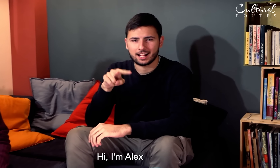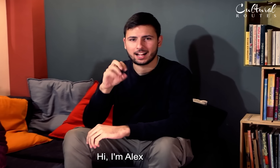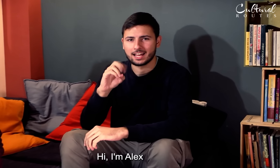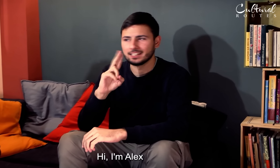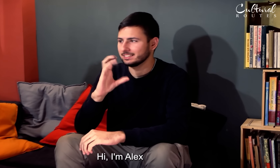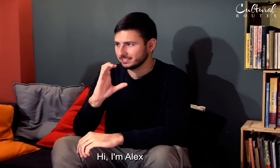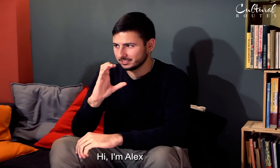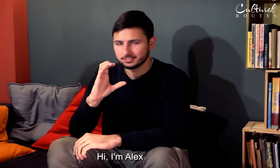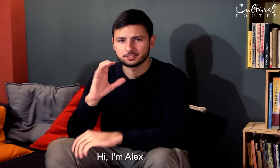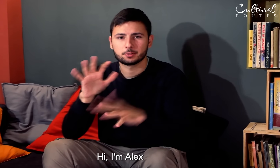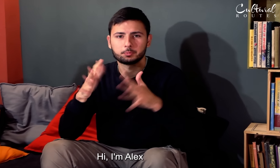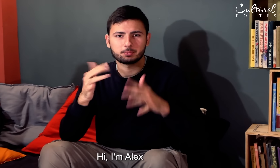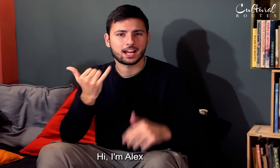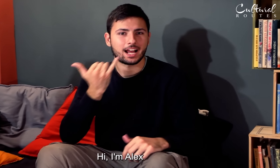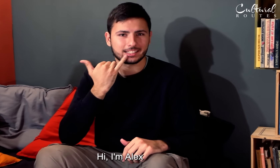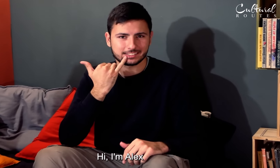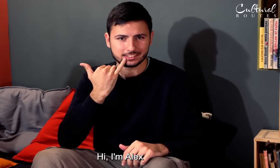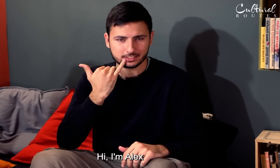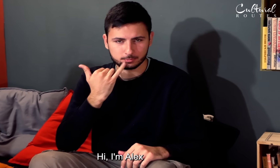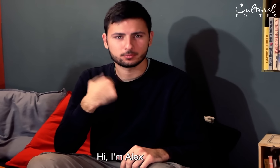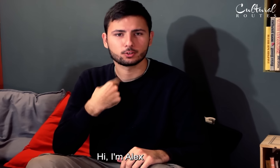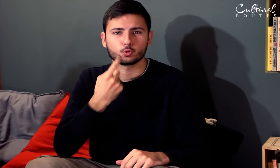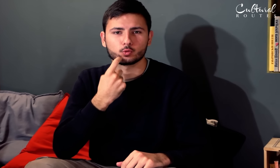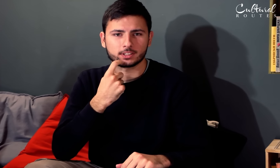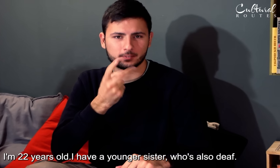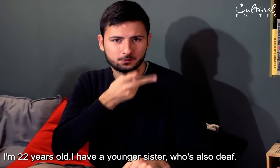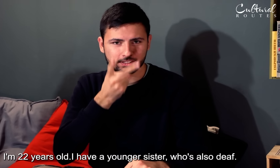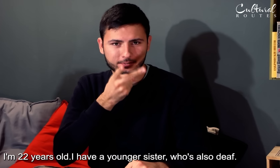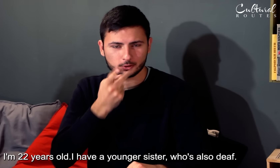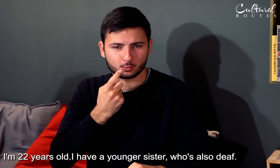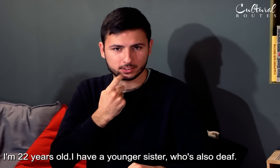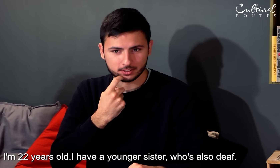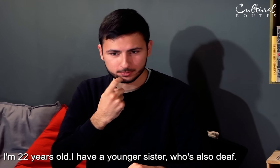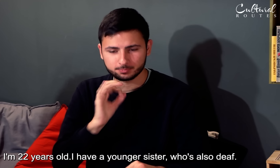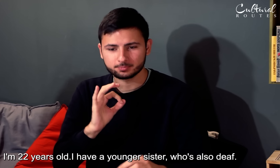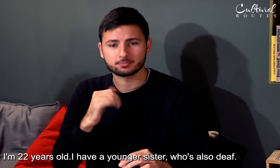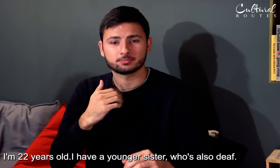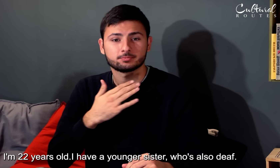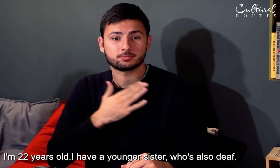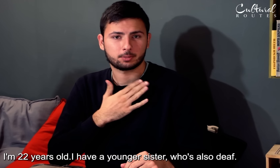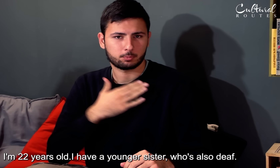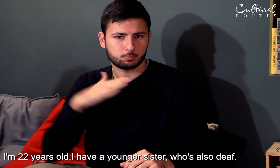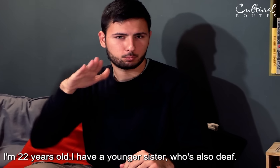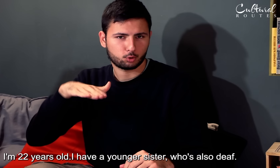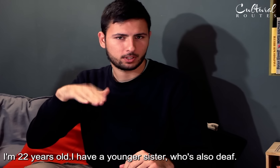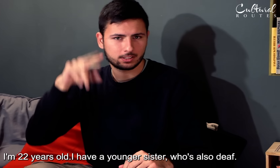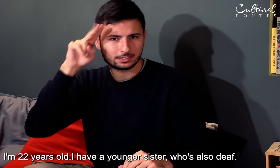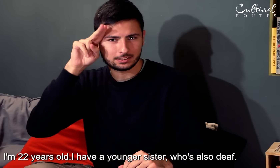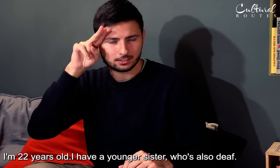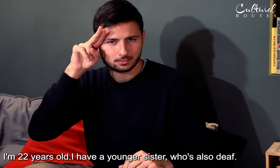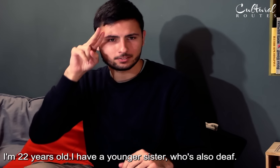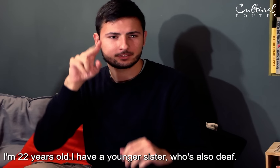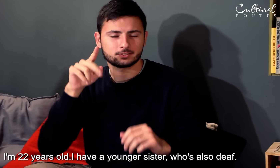Здравейте, казвам се Алекс. Така е мимиката ми, на 22 години съм.